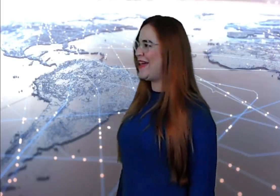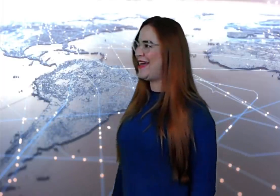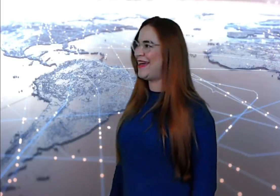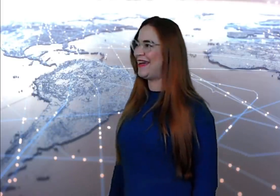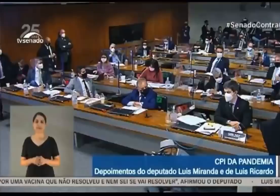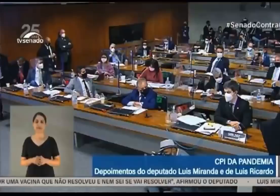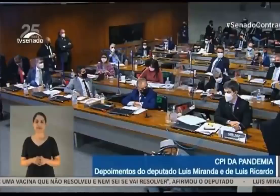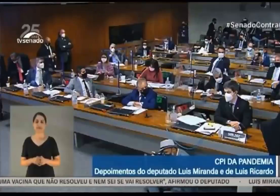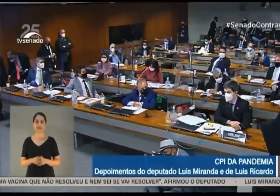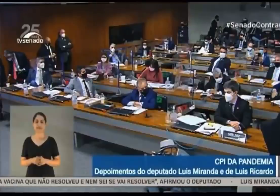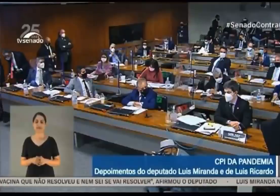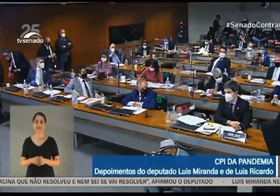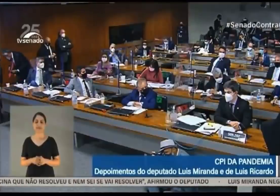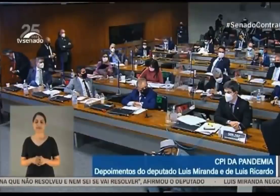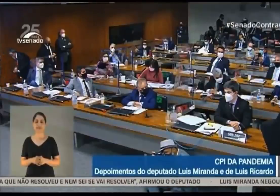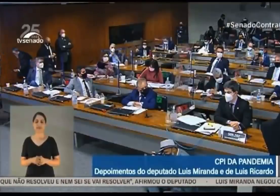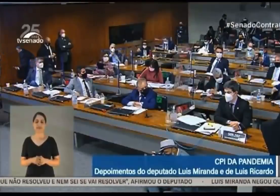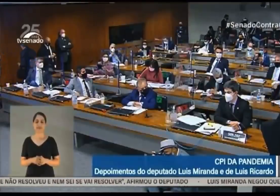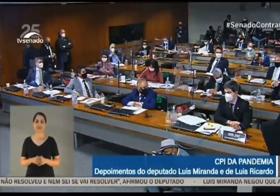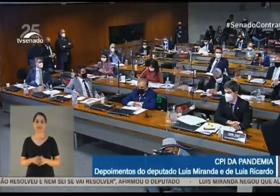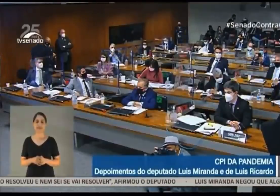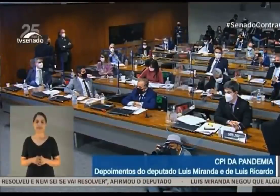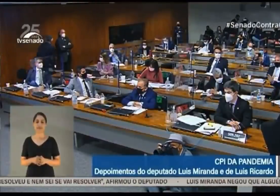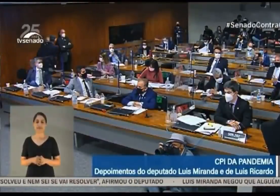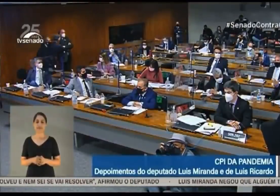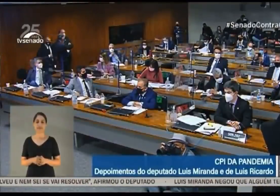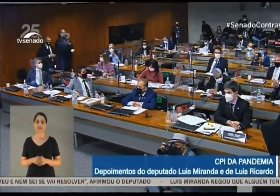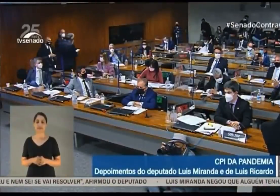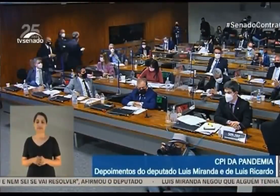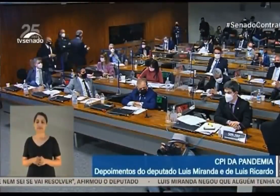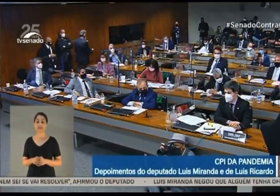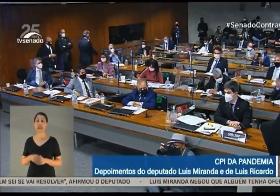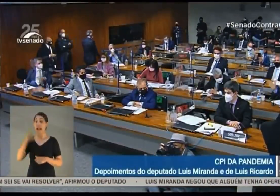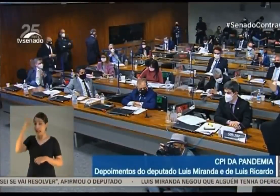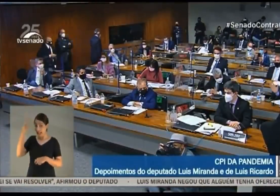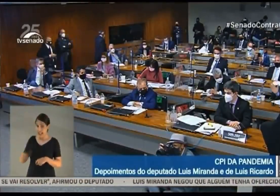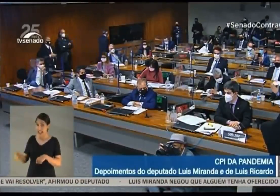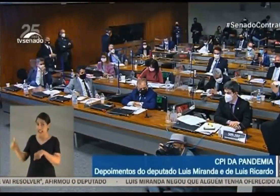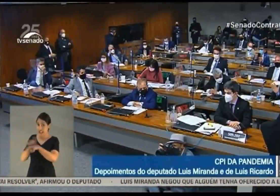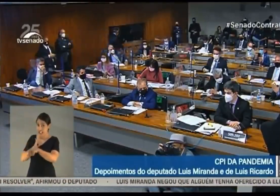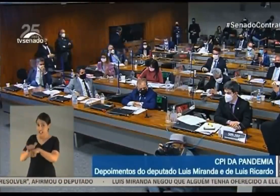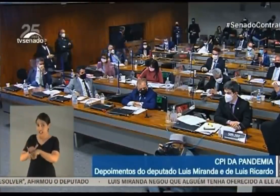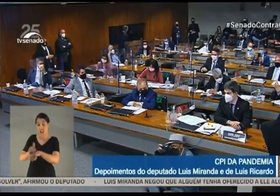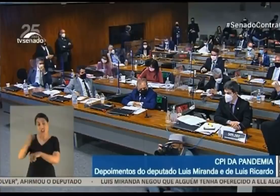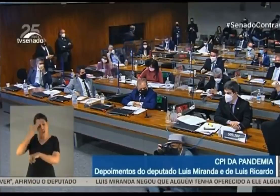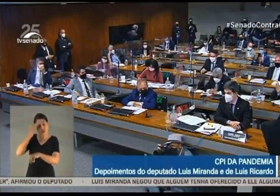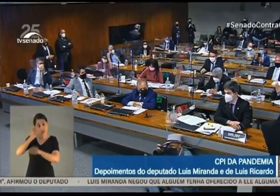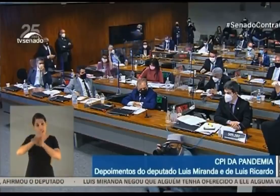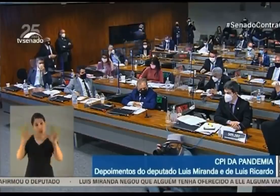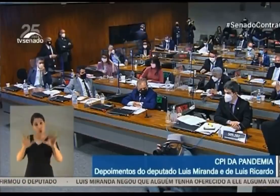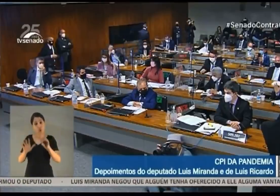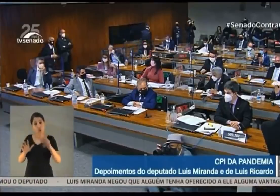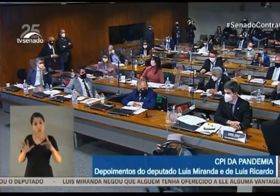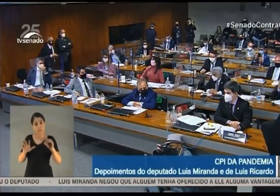morrer. Não, tá sem. Voltou o microfone. A estratégia aqui, eu já entendi a oposição. Acreditou numa denúncia sem